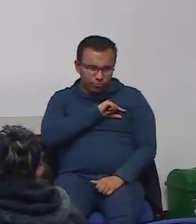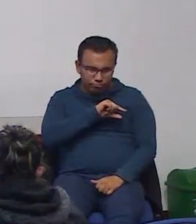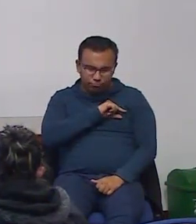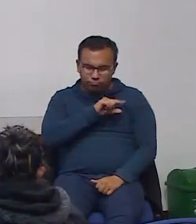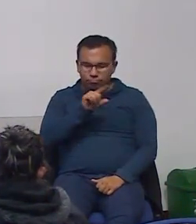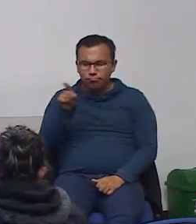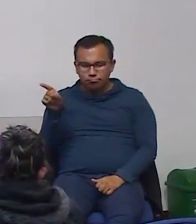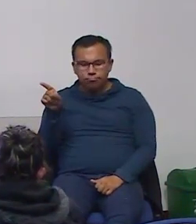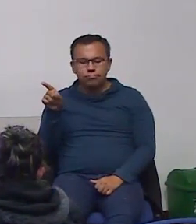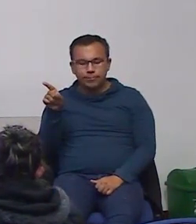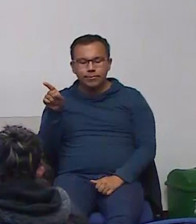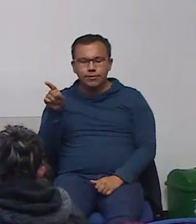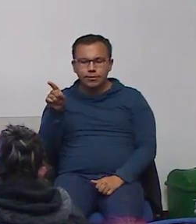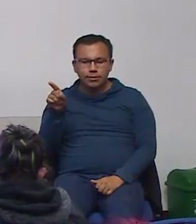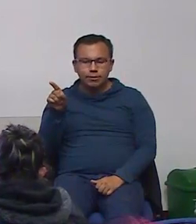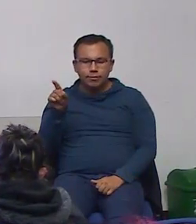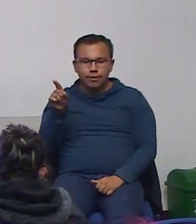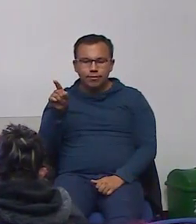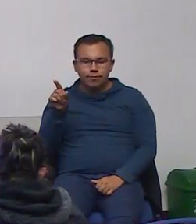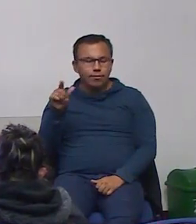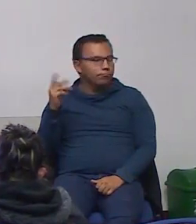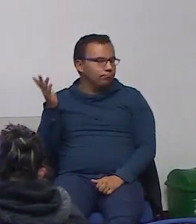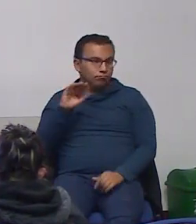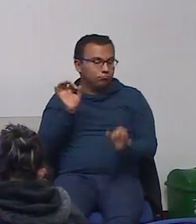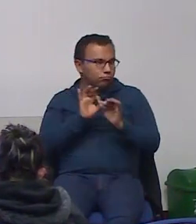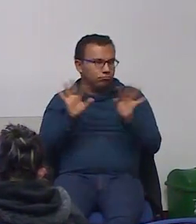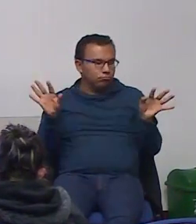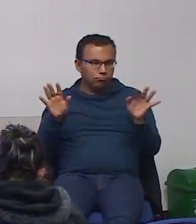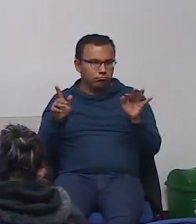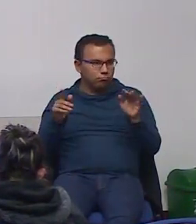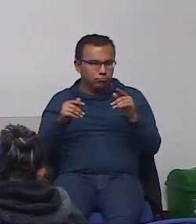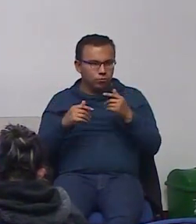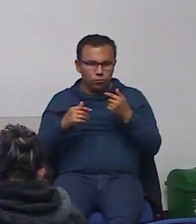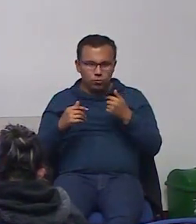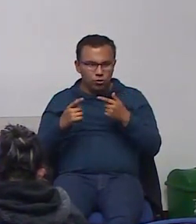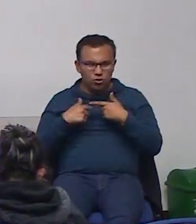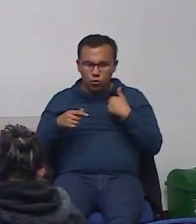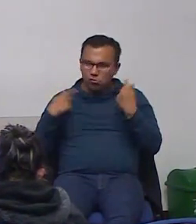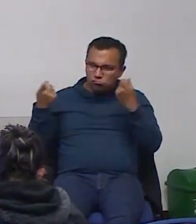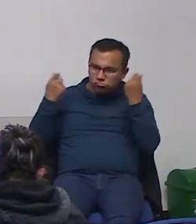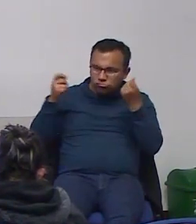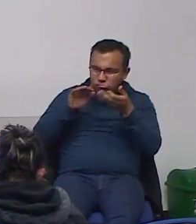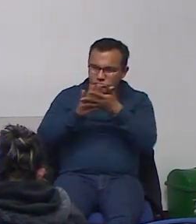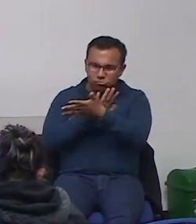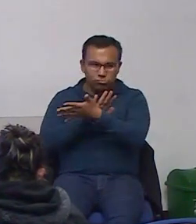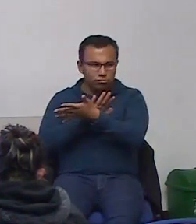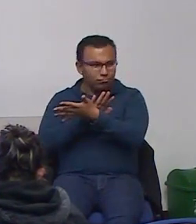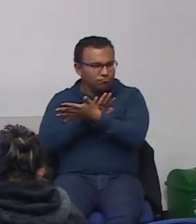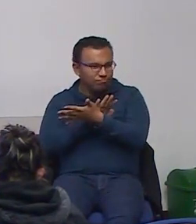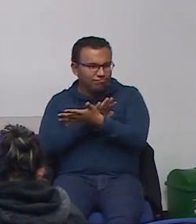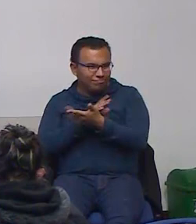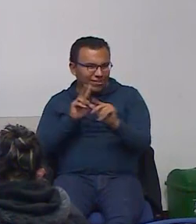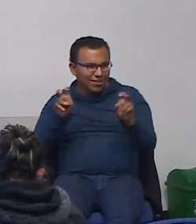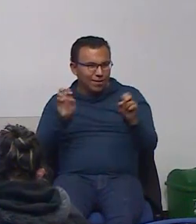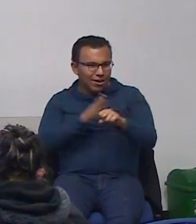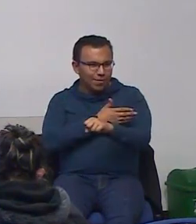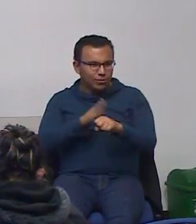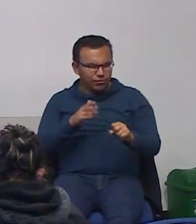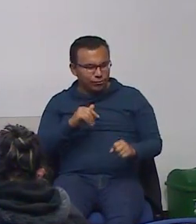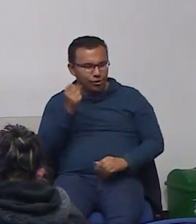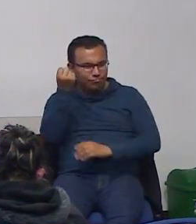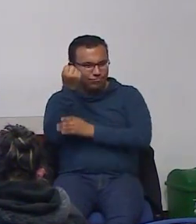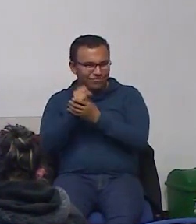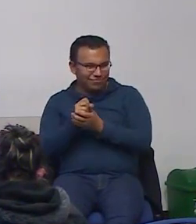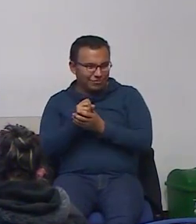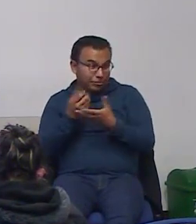e y y casualmente no tuvo como como la acogida que yo esperaba poder tener el tema de la música ahí pero